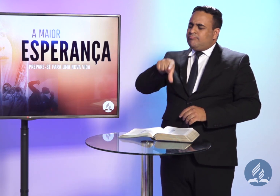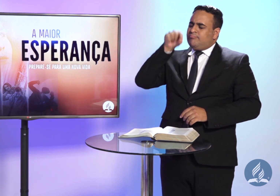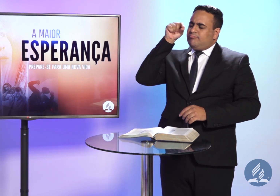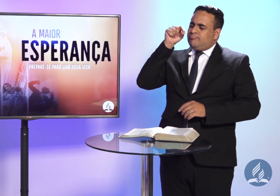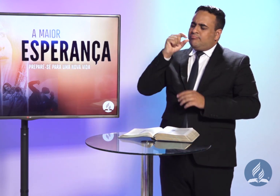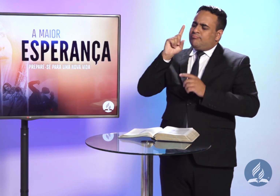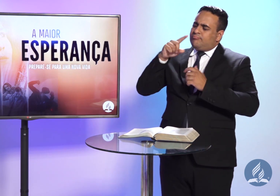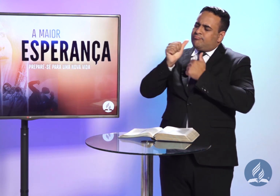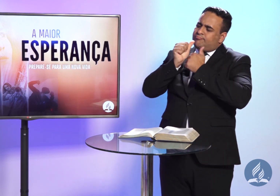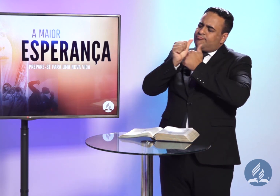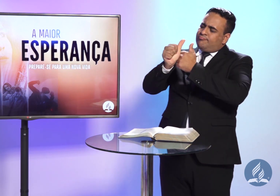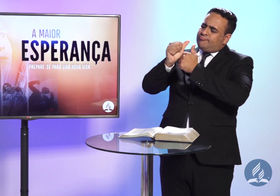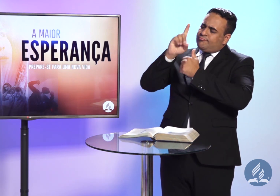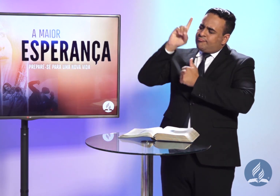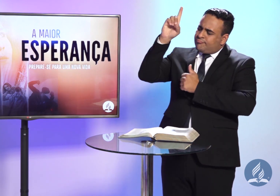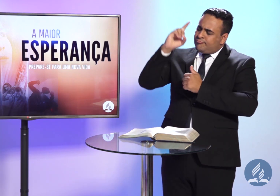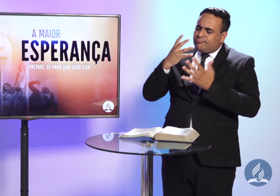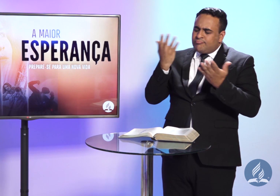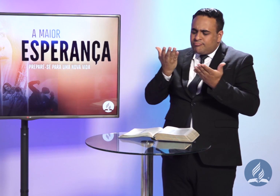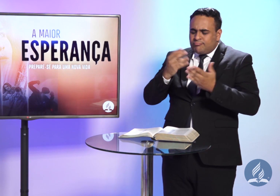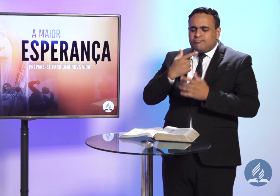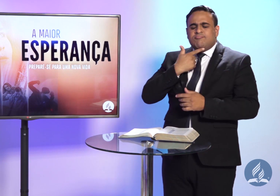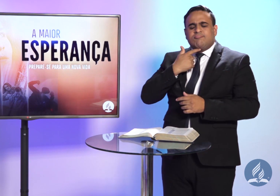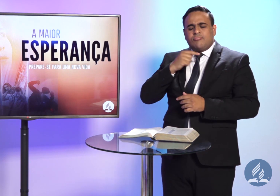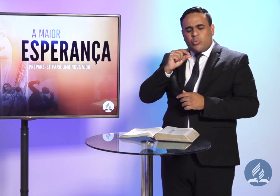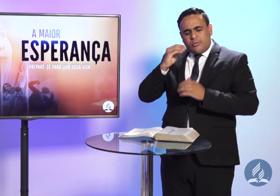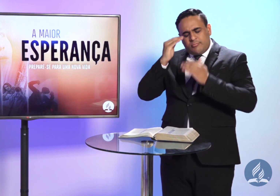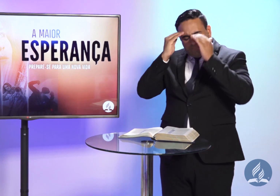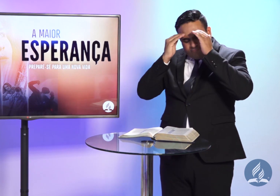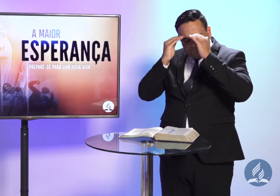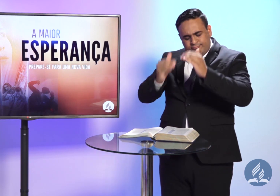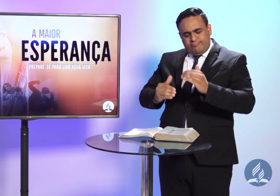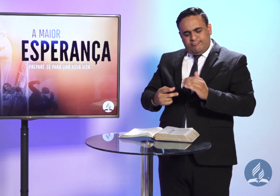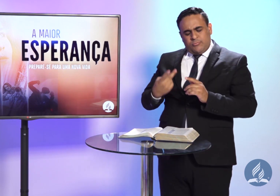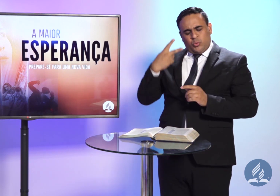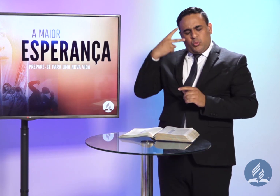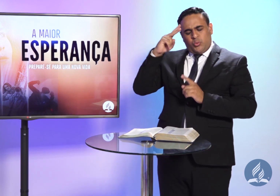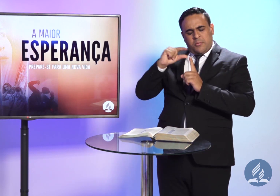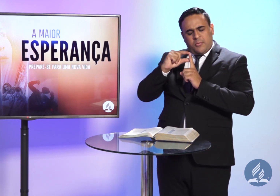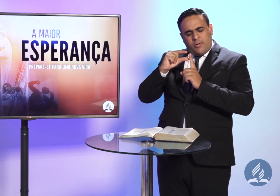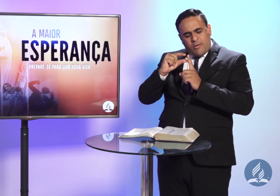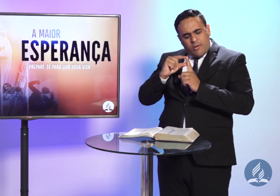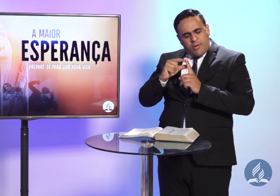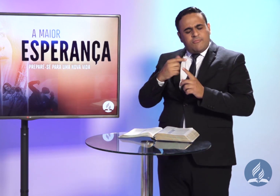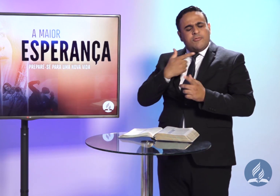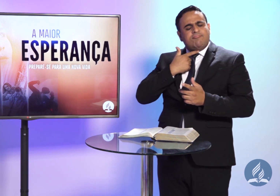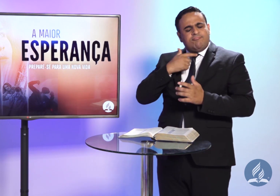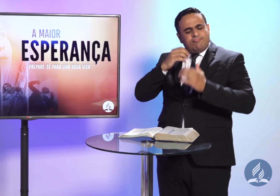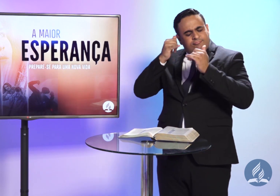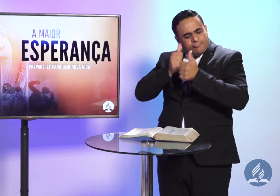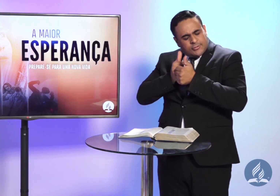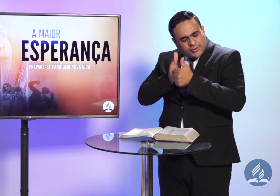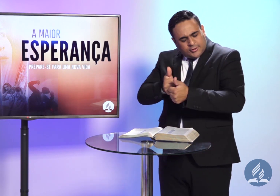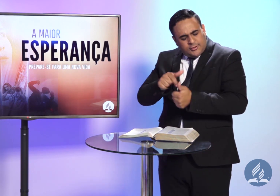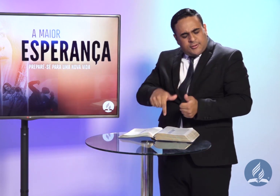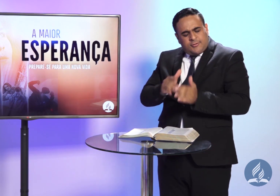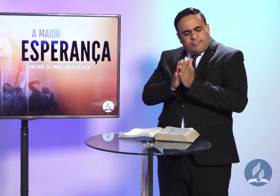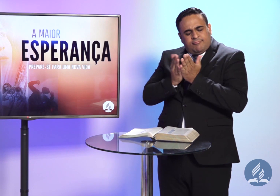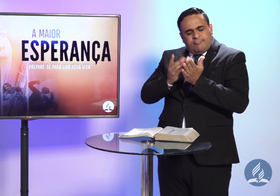caminhos errados, ao invés de seguir a Deus. Mas, por favor, bondoso Deus, conceda a essa pessoa a oportunidade de obedecer a